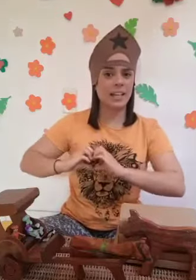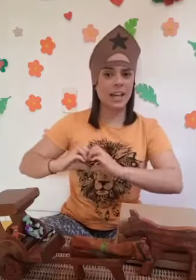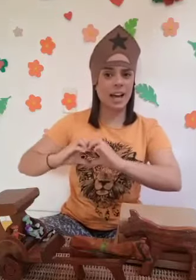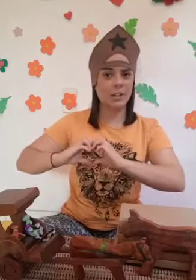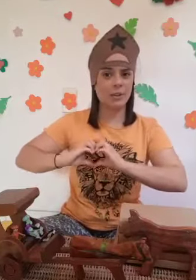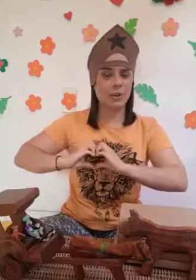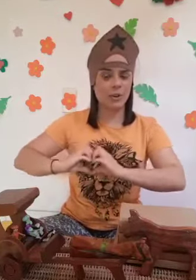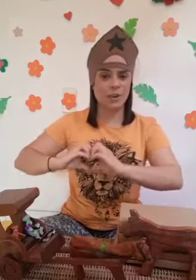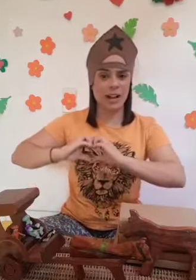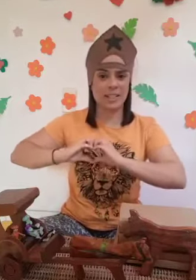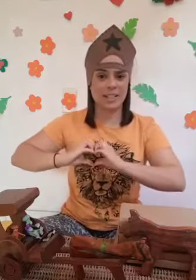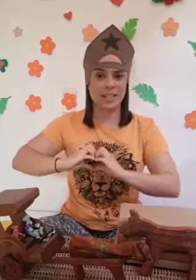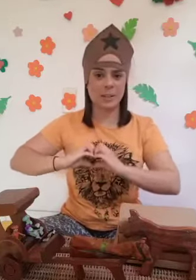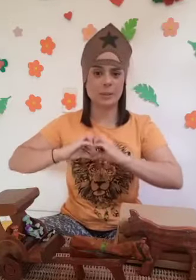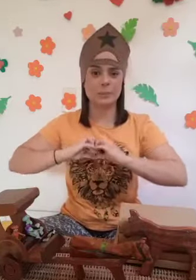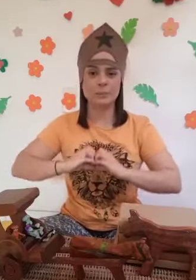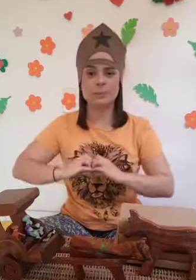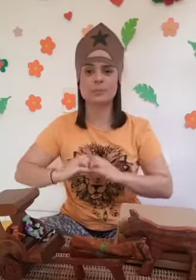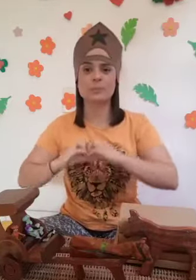Alegria no coração.